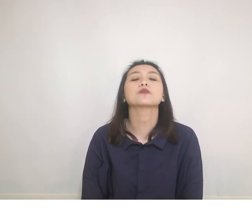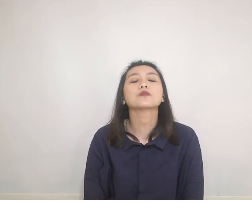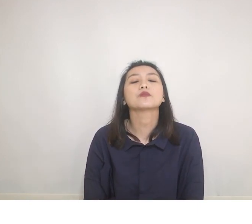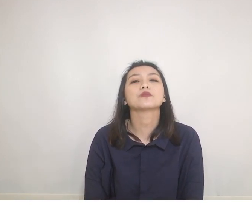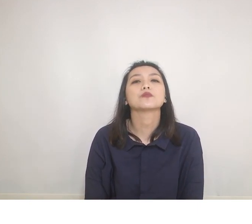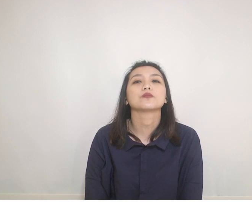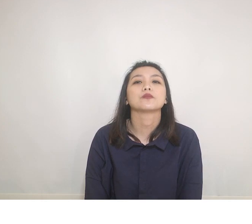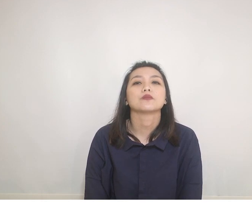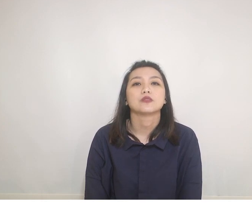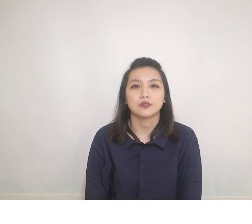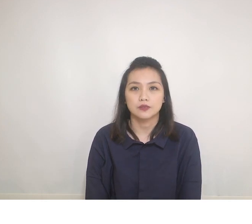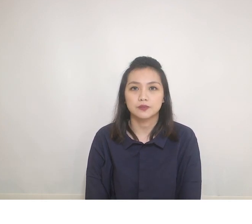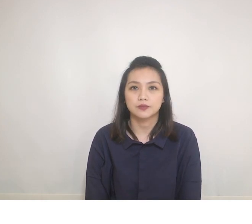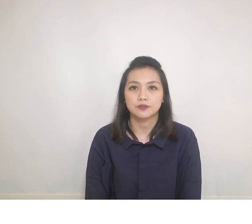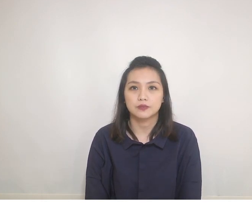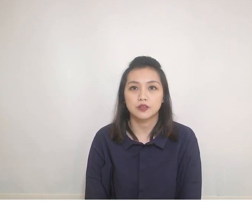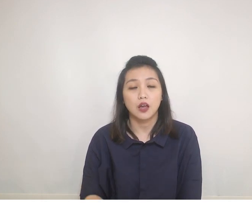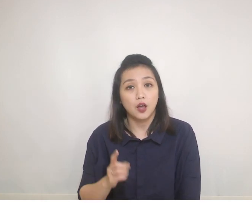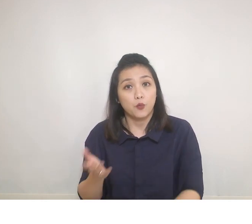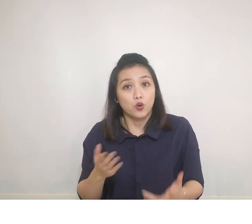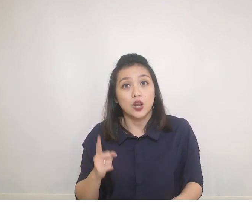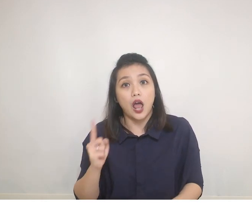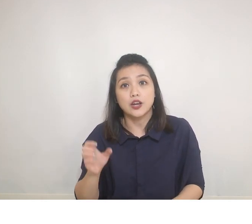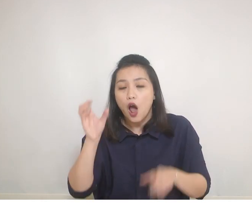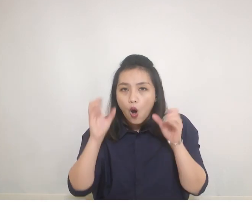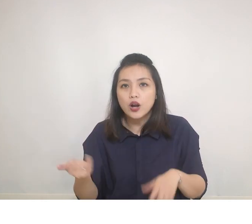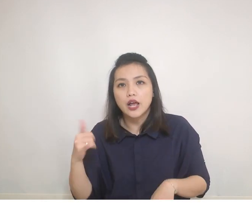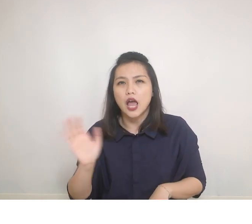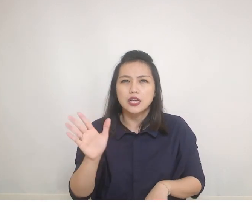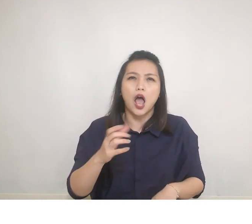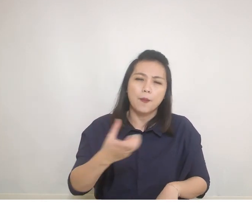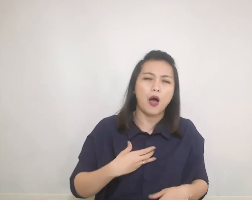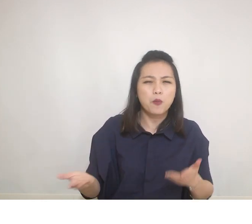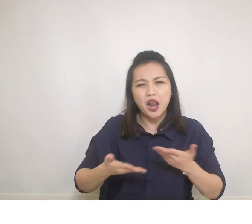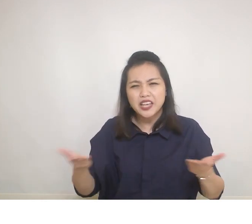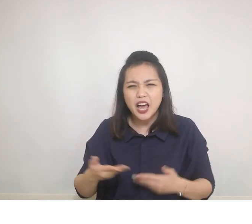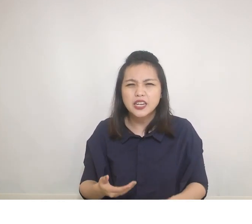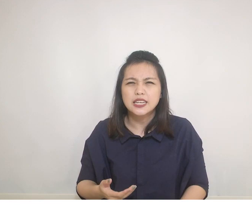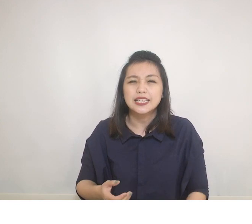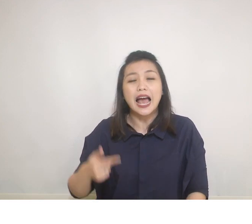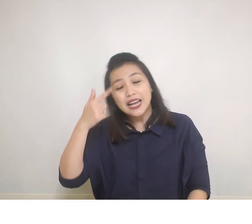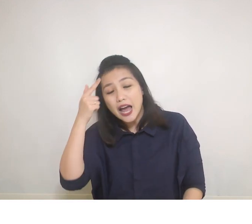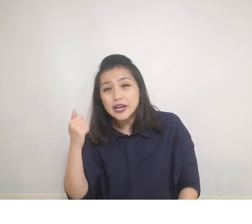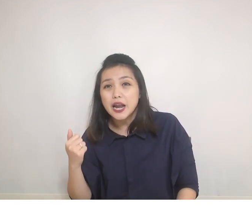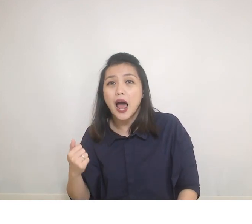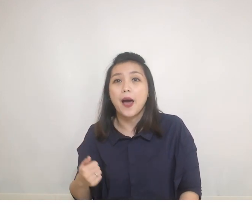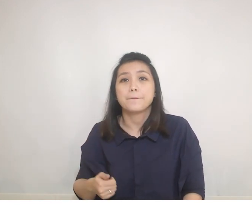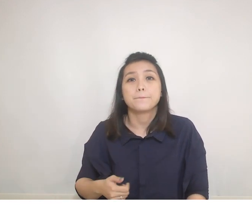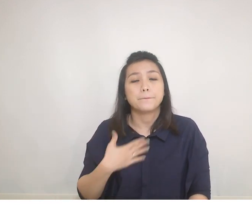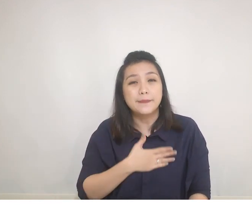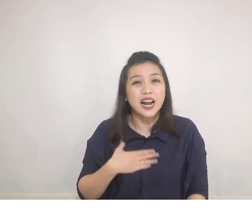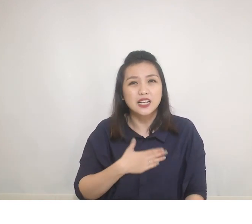dekat lagi adalah 2030 300 gereja 300 ribu orang. Kalau yang lebih sedikit lagi, kalau menurut